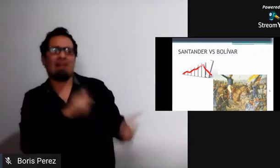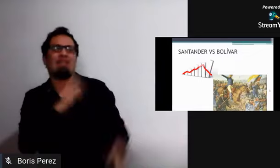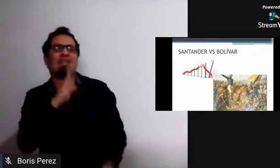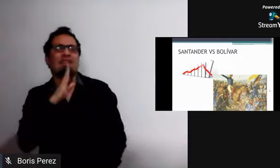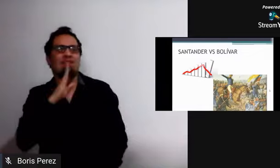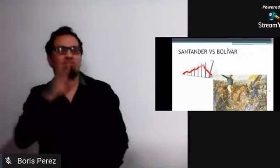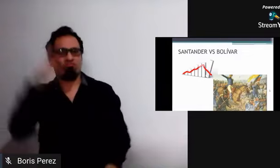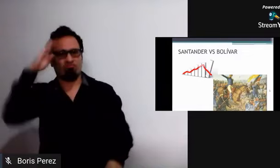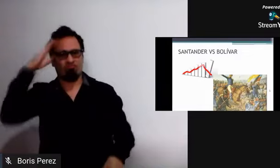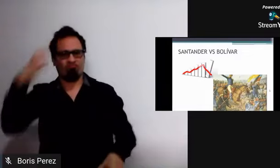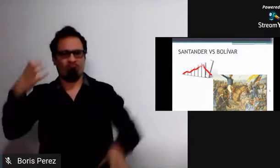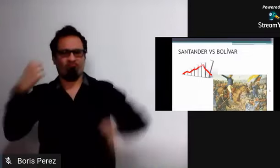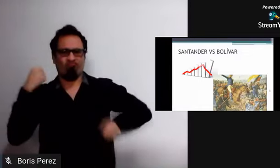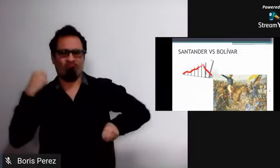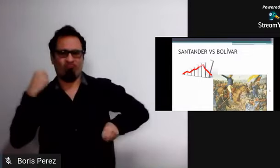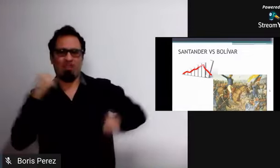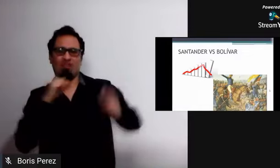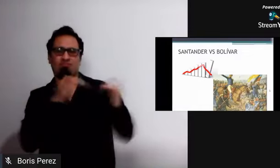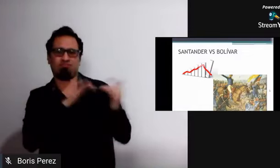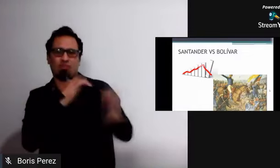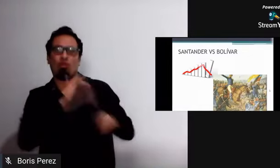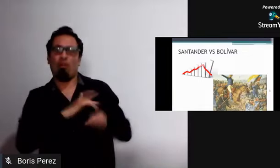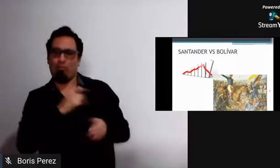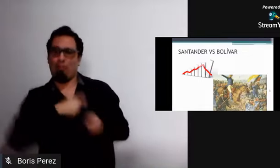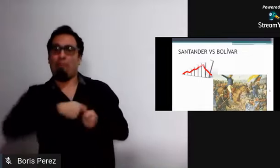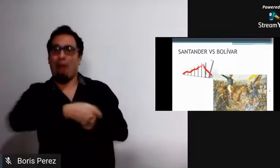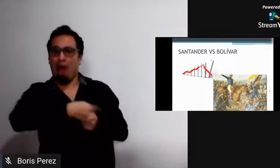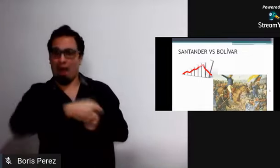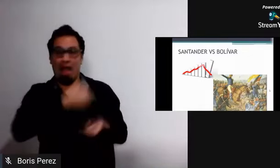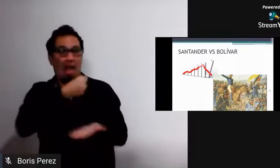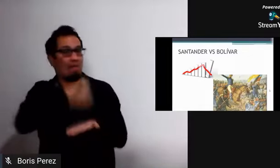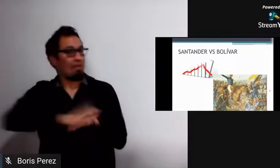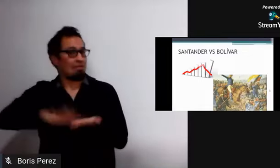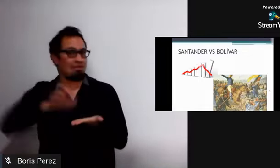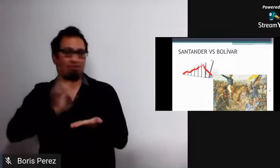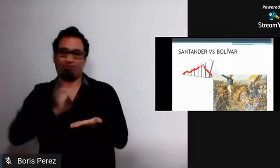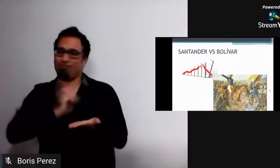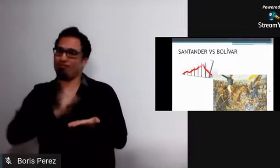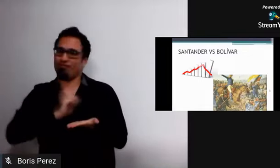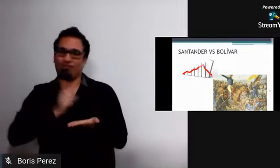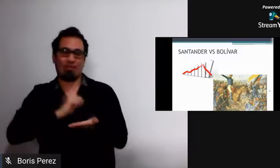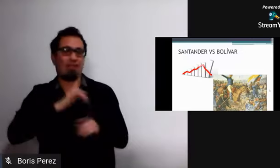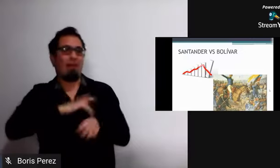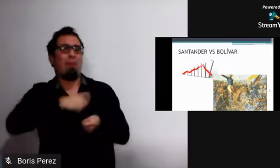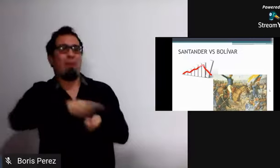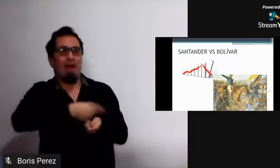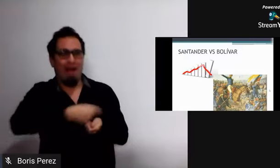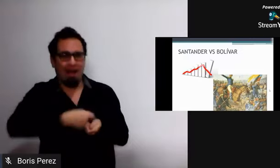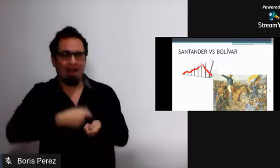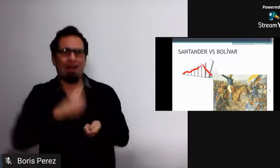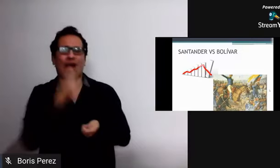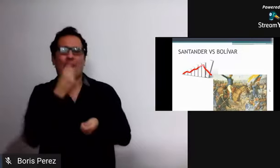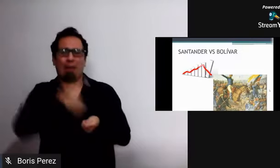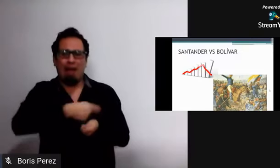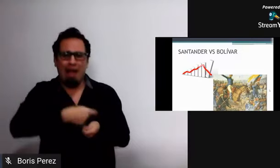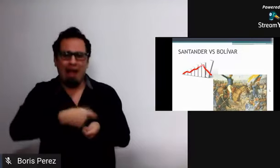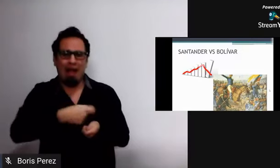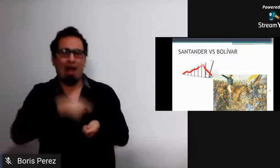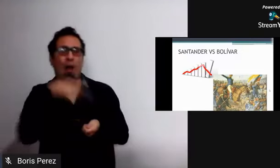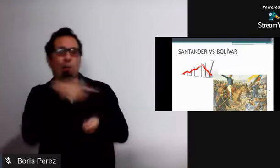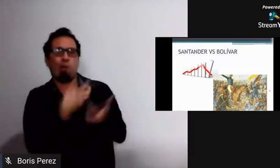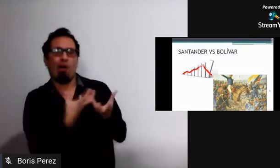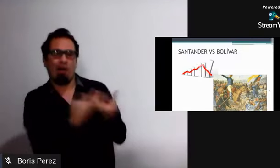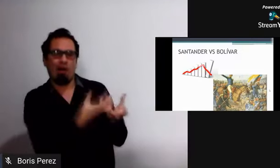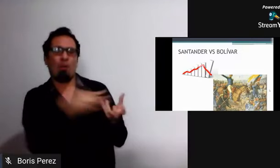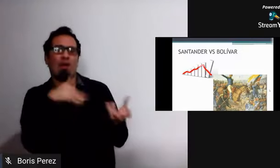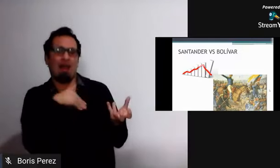poder mantener como una estrategia administrativa todo lo que se necesitaba en el país. Sabemos que